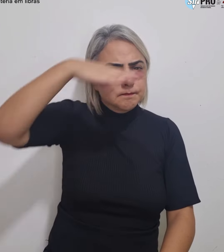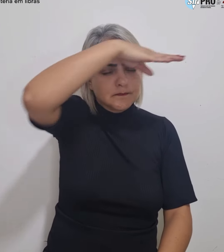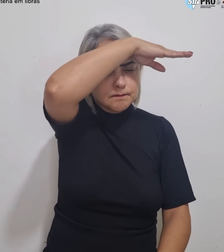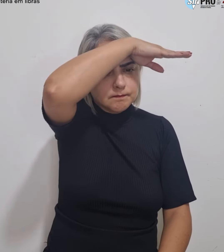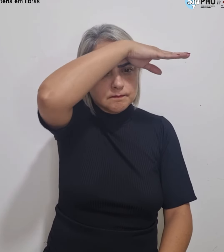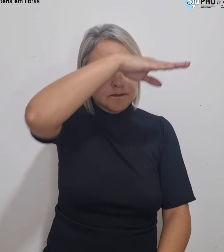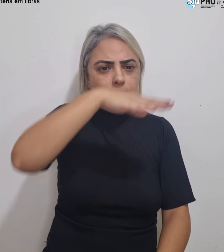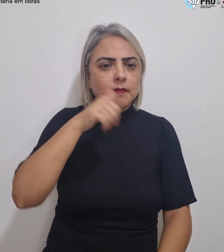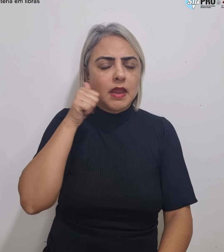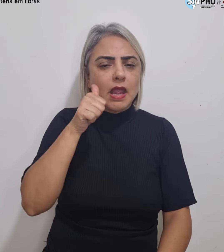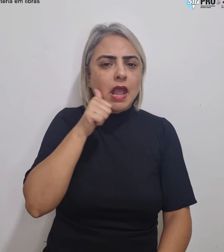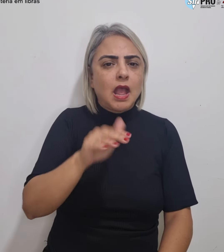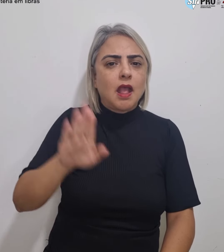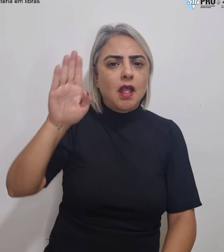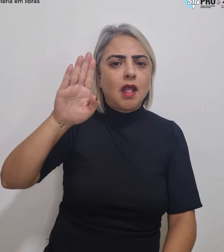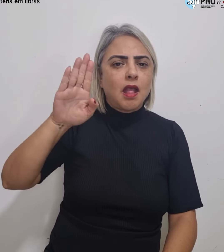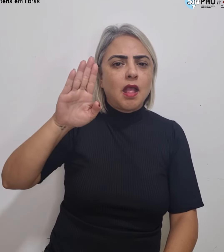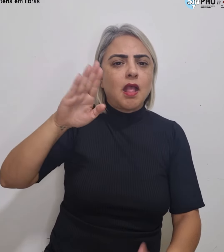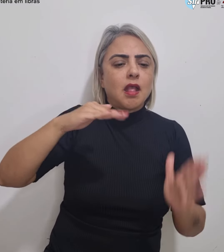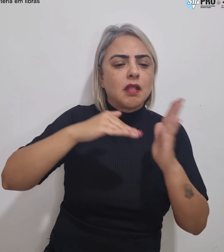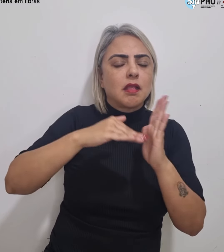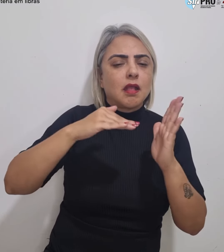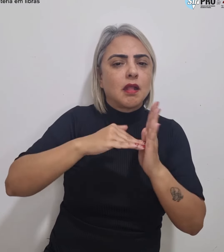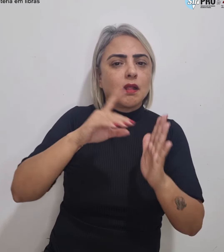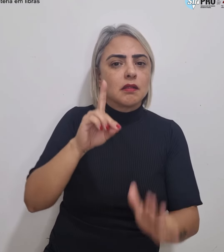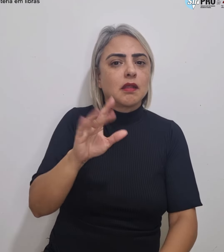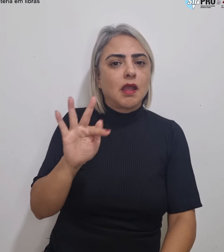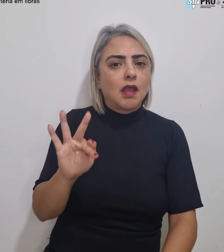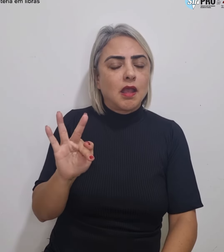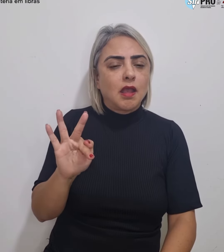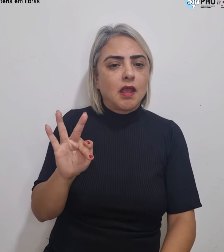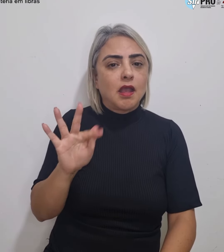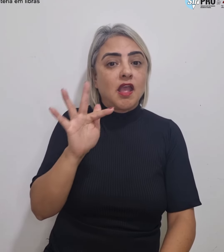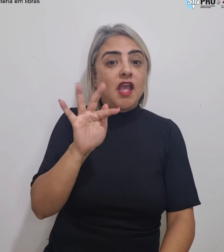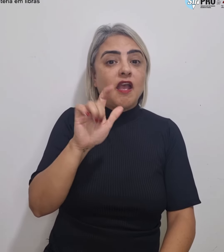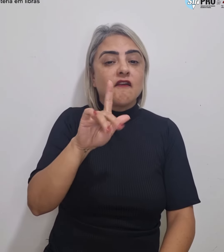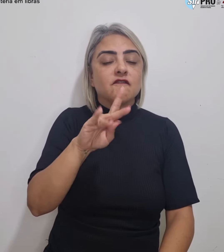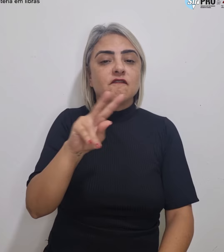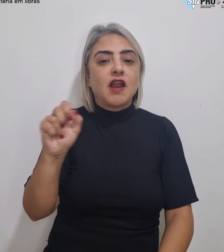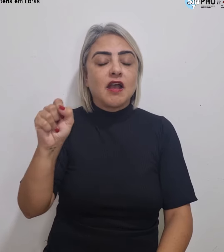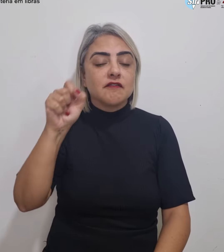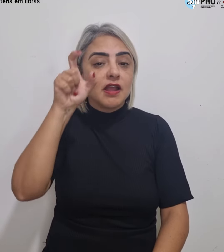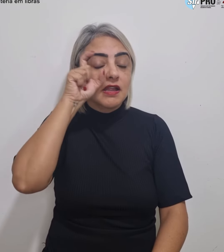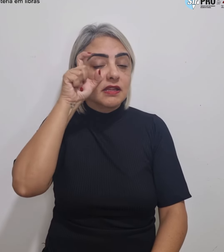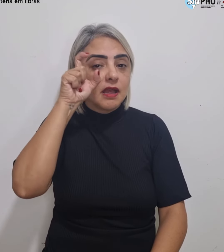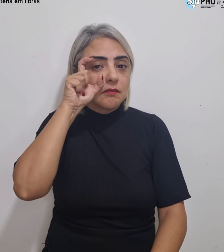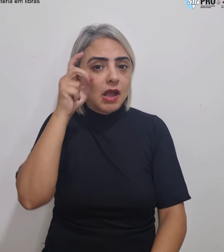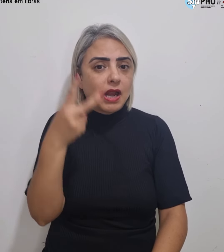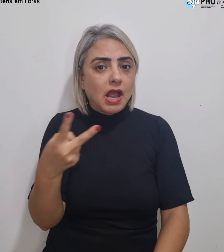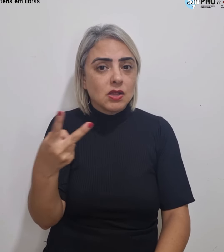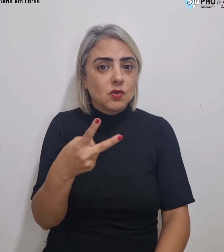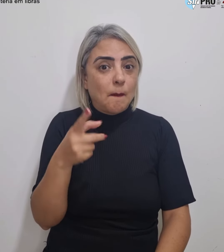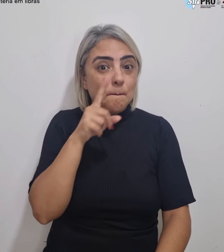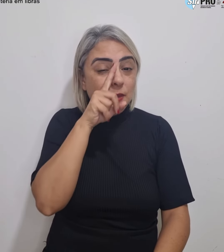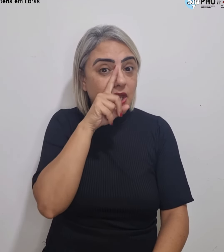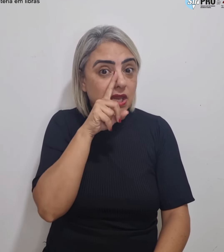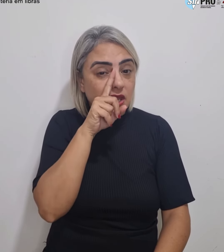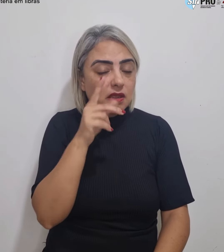candidatas ao Senado pelo Distrito Federal, Flávia Arruda e Damares Alves. O projeto sugere